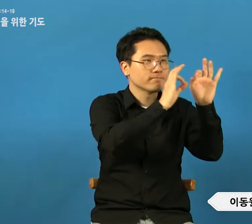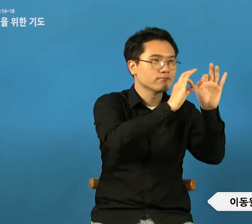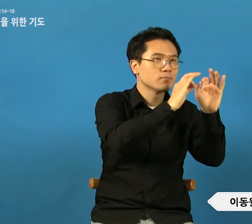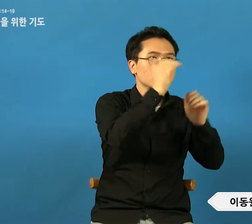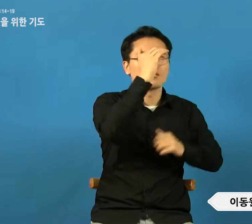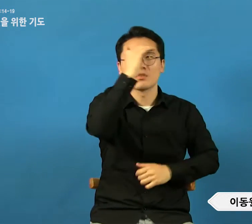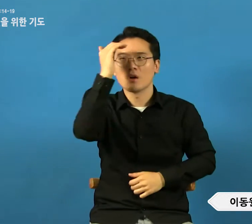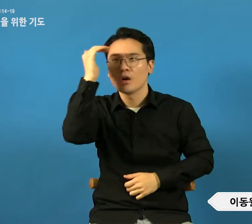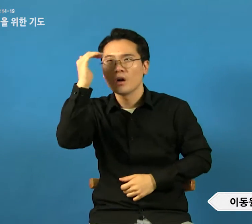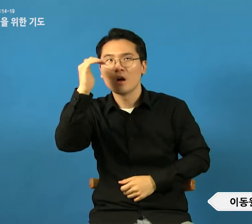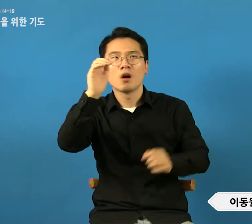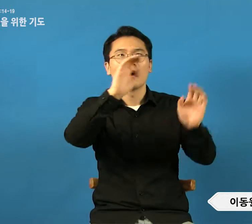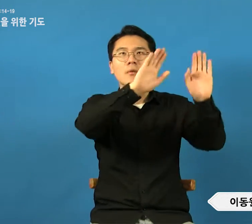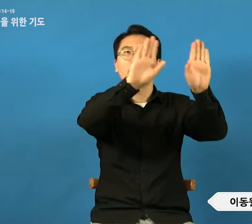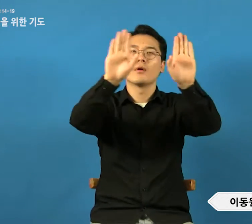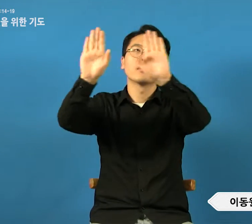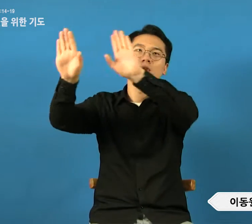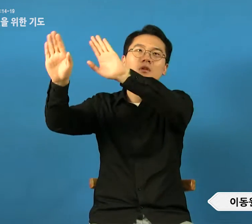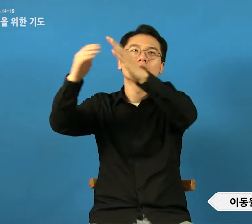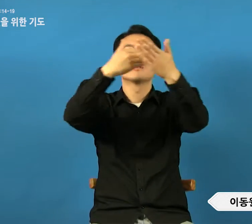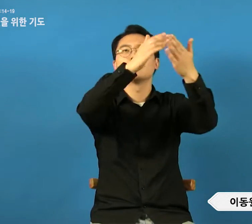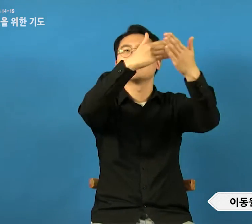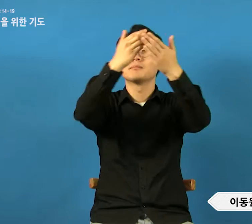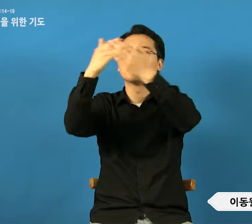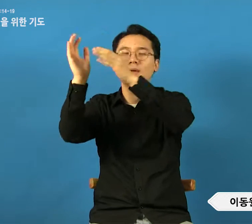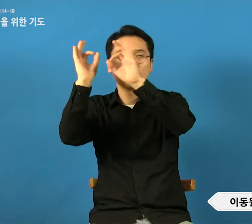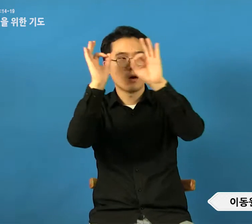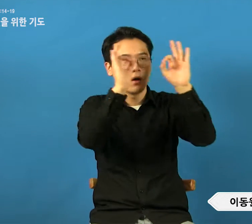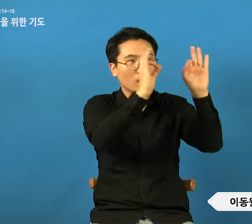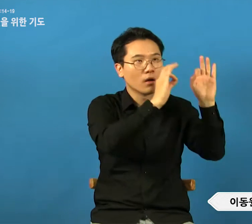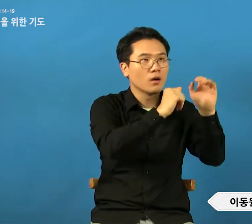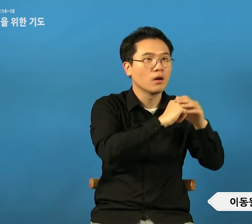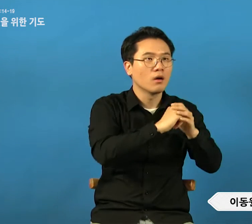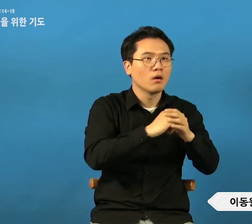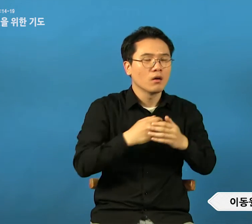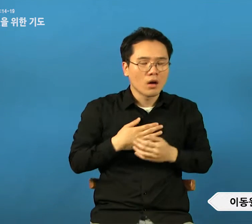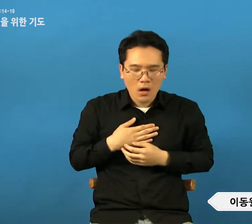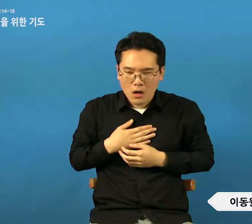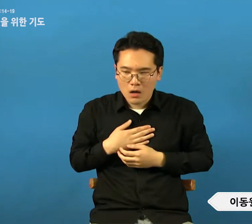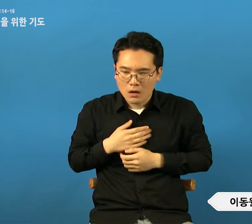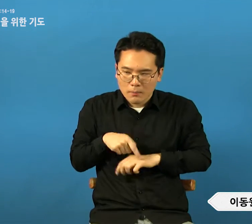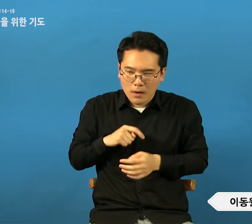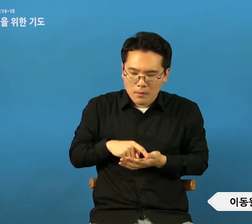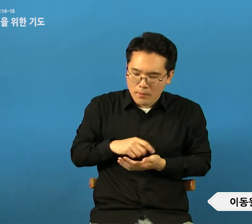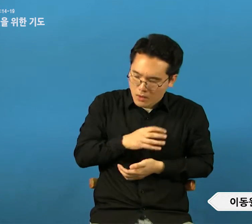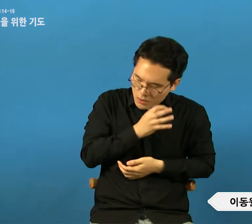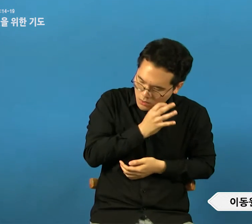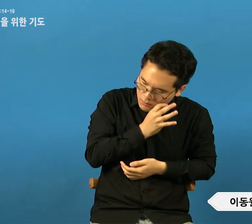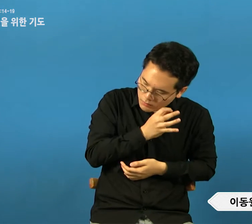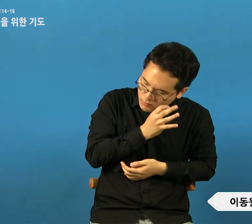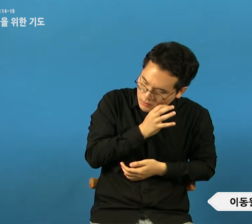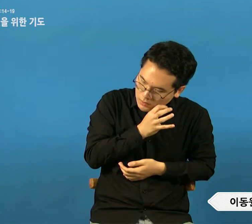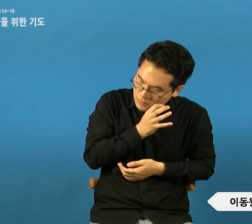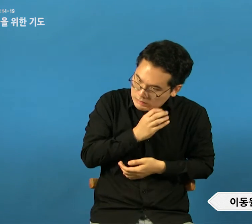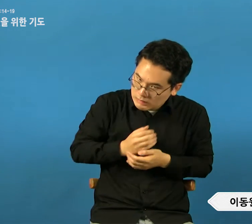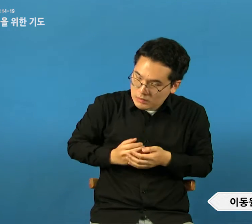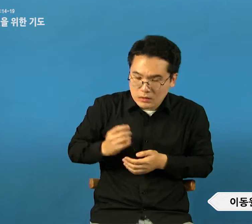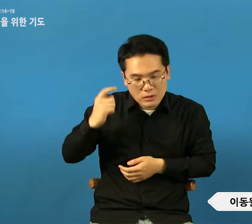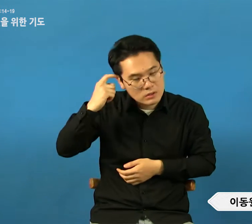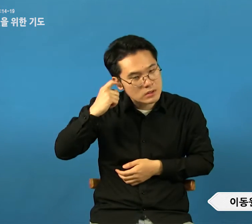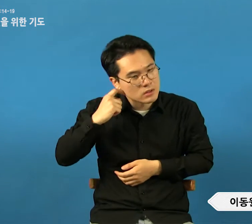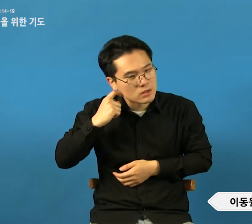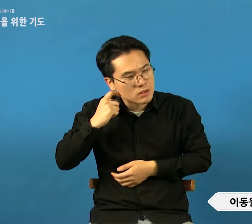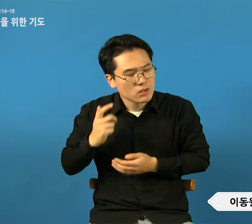보세요. 갑자기 나는 내 마음에 불안함과 부끄러움을 느끼기 시작합니다. 그리고 주님을 향해서 이렇게 고백합니다.